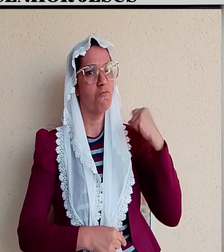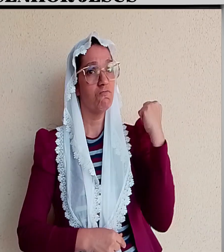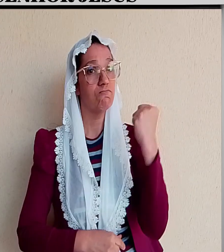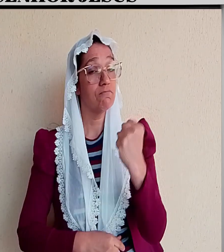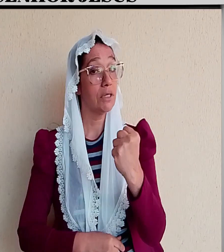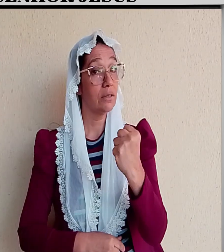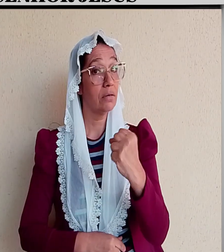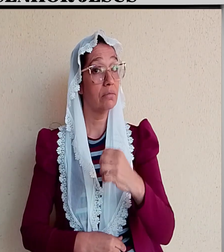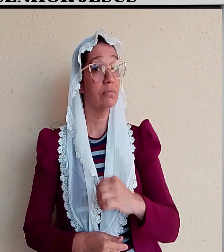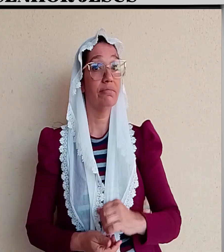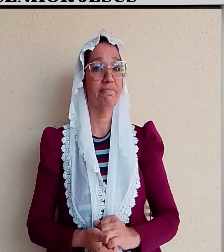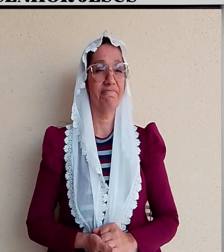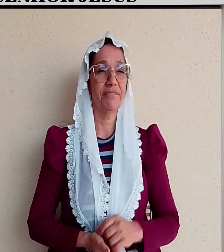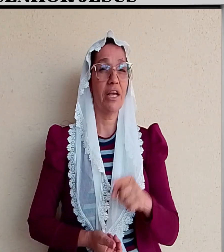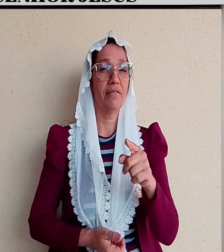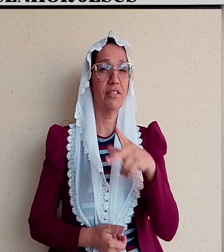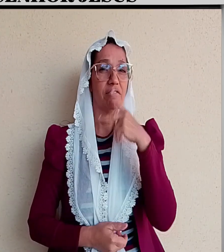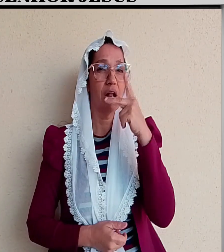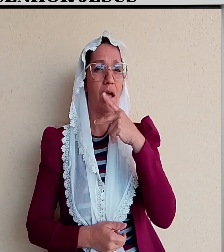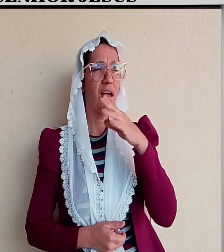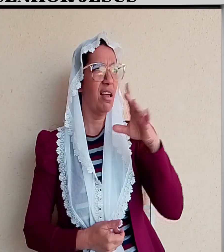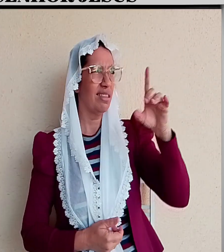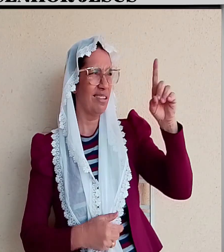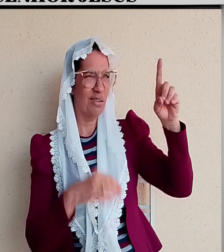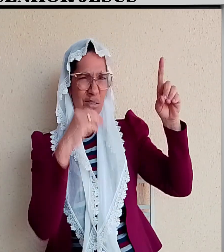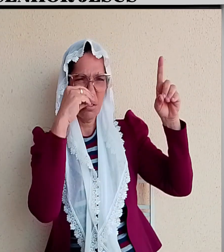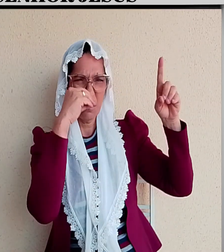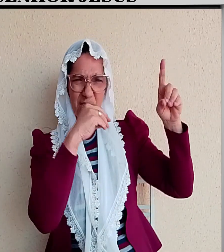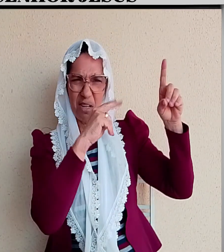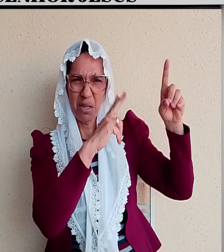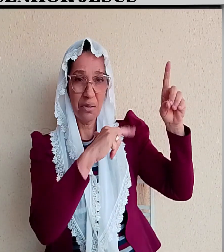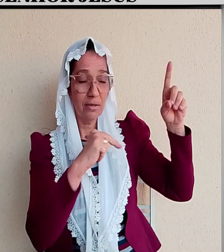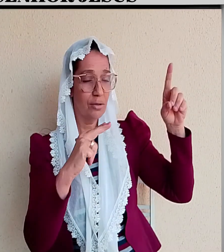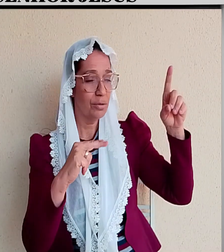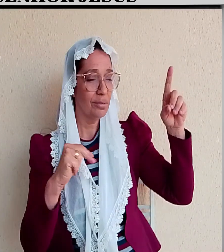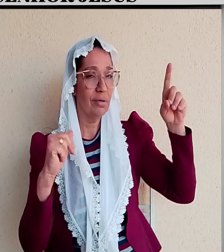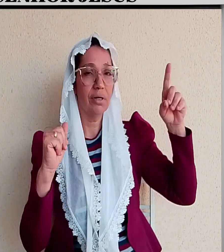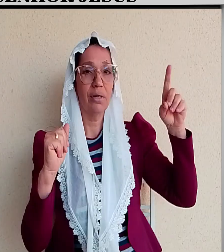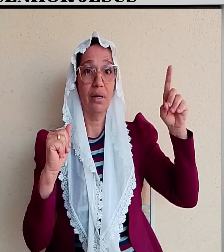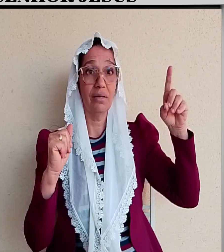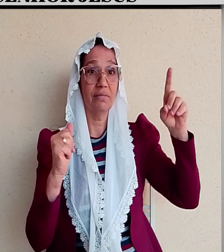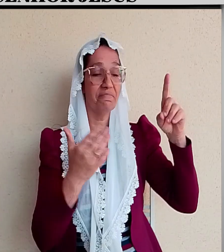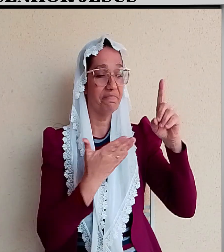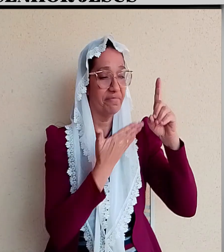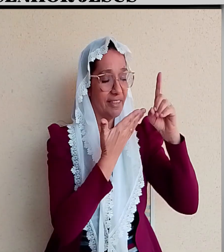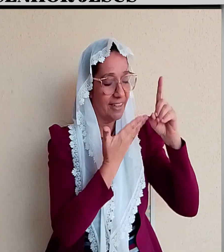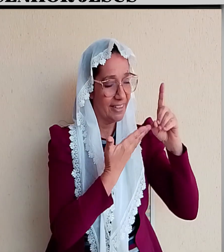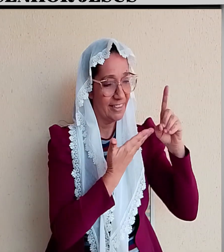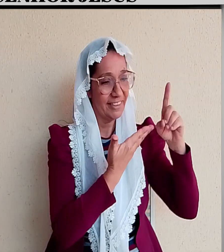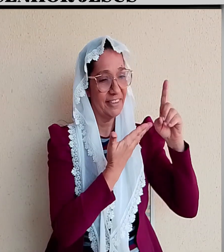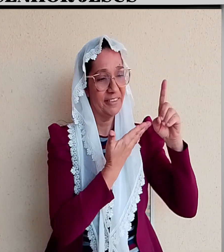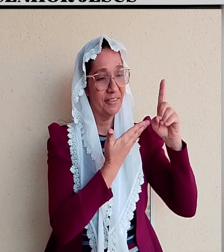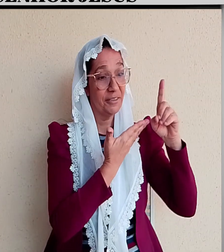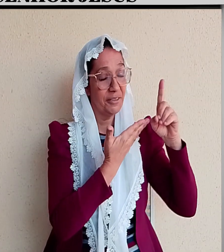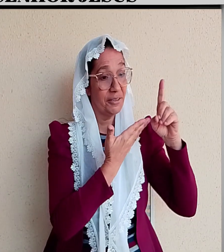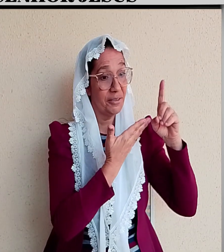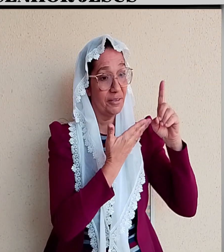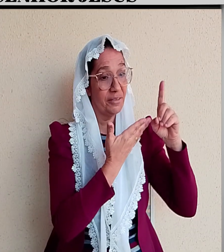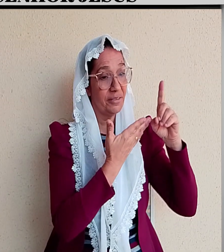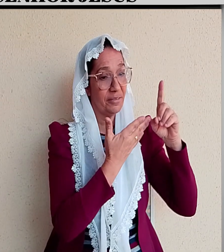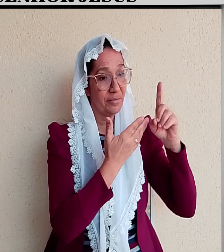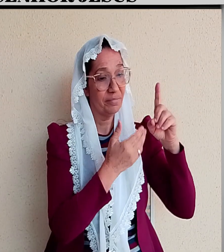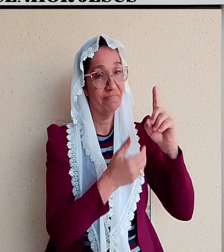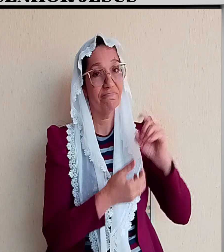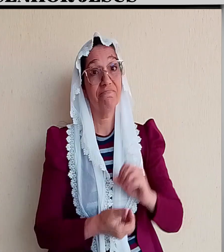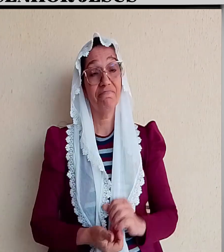E na hora que você dizer, não nego meu Deus por nada, o Senhor te diz, aleluia, a besta e o